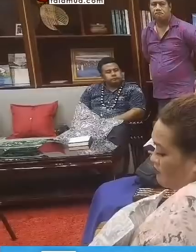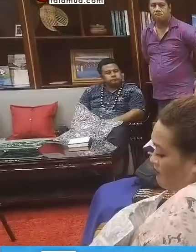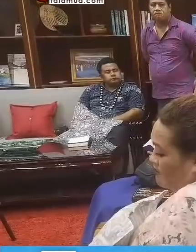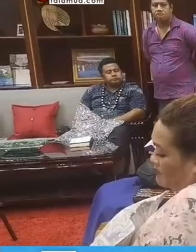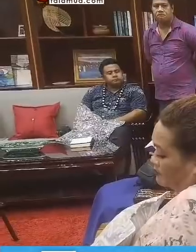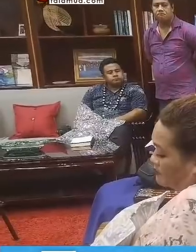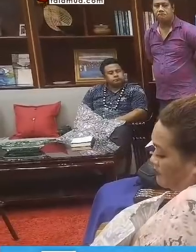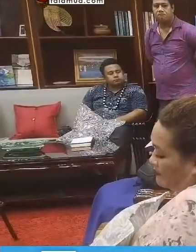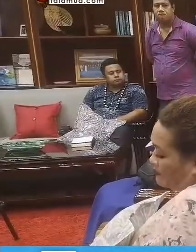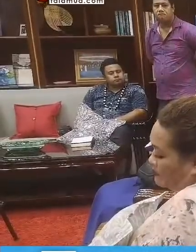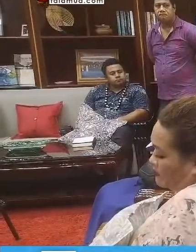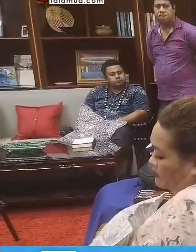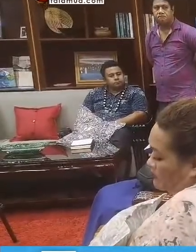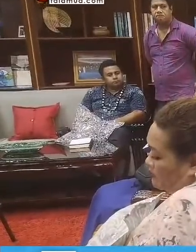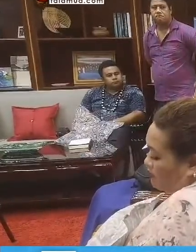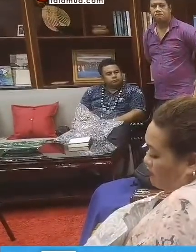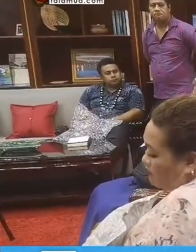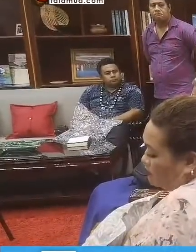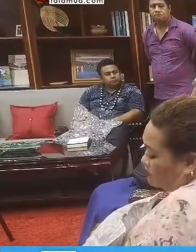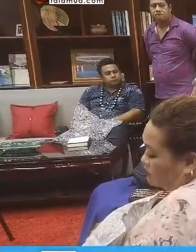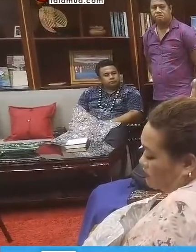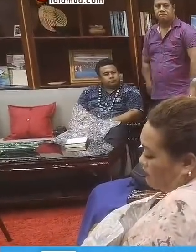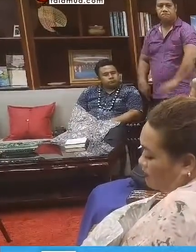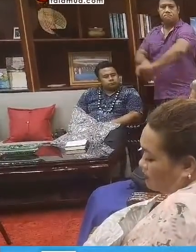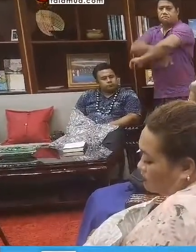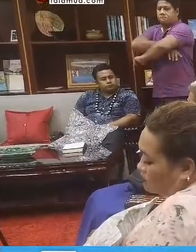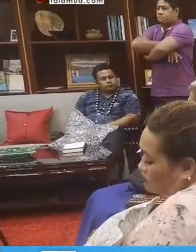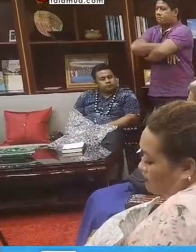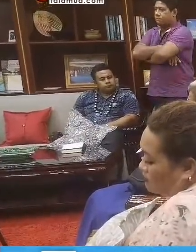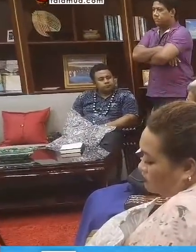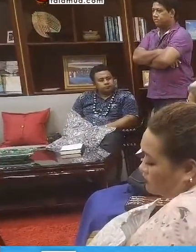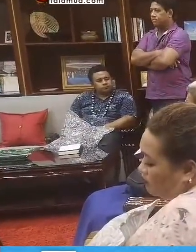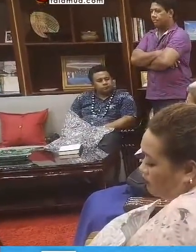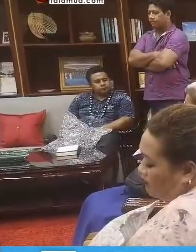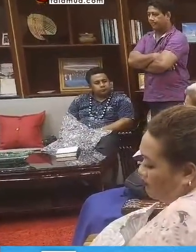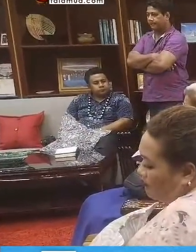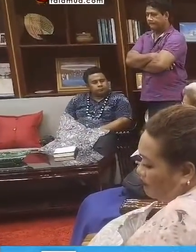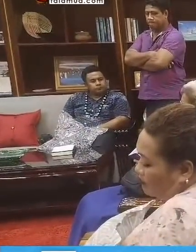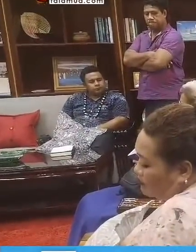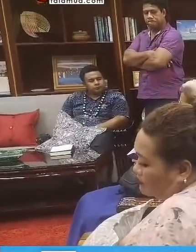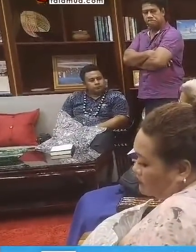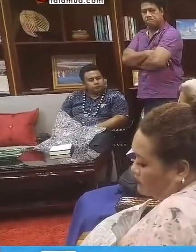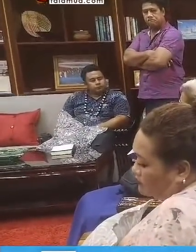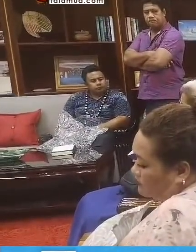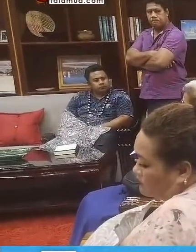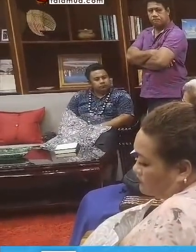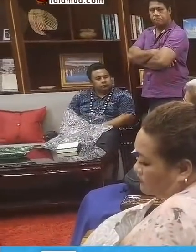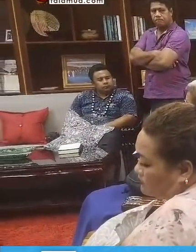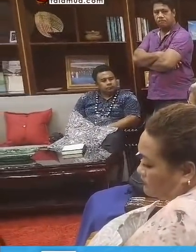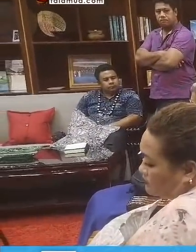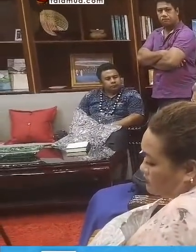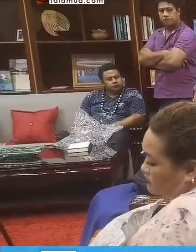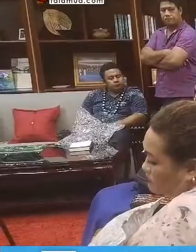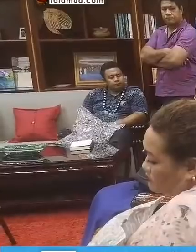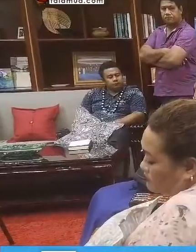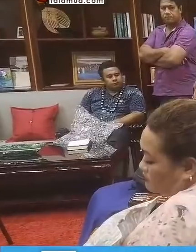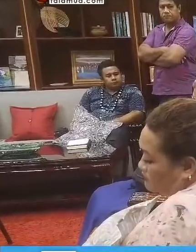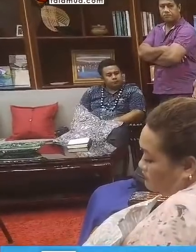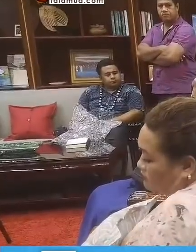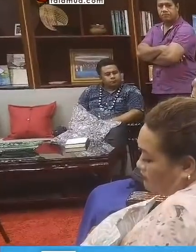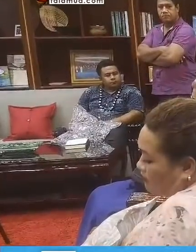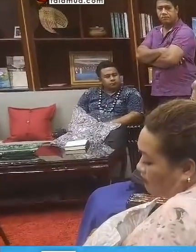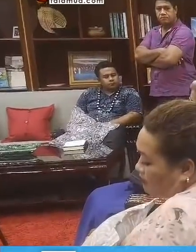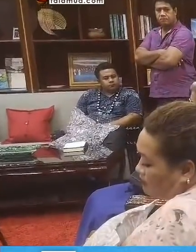le ua fete'ina ia i tele fesisi le lau fioga le tamai te'i palemia ma le o le i le tulaga i le